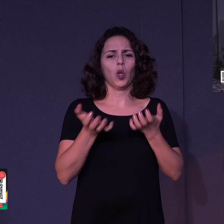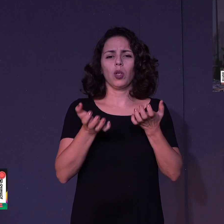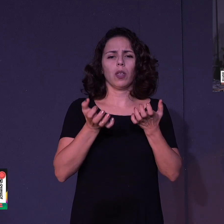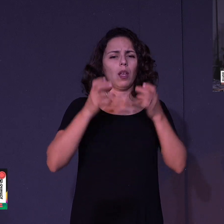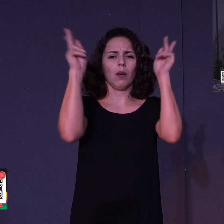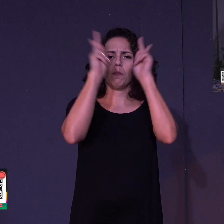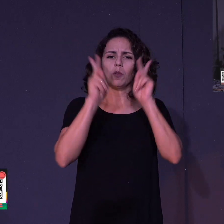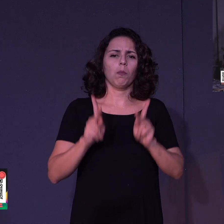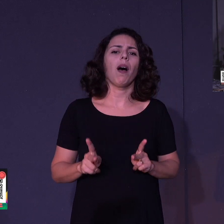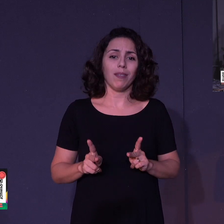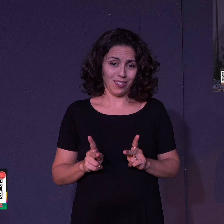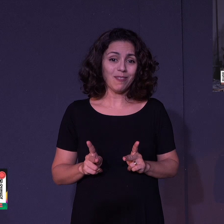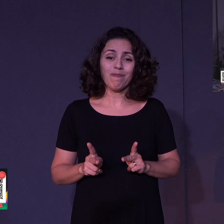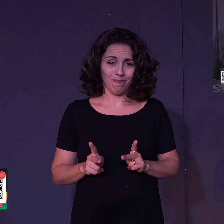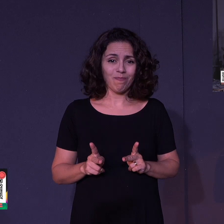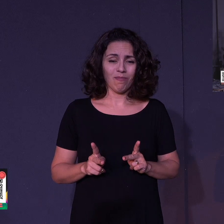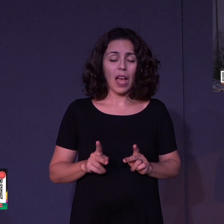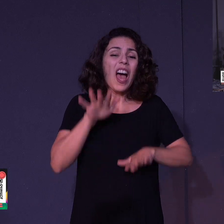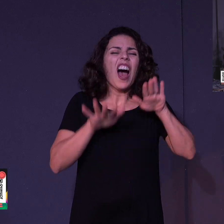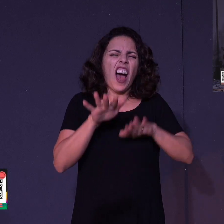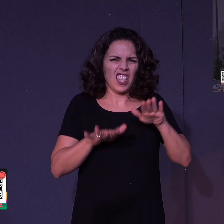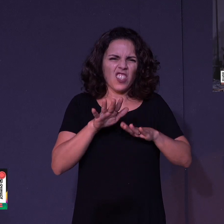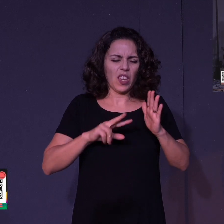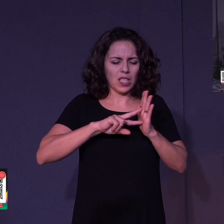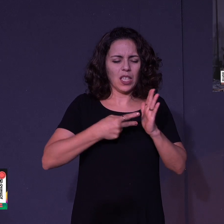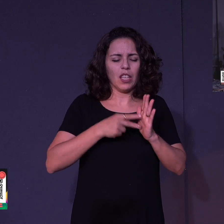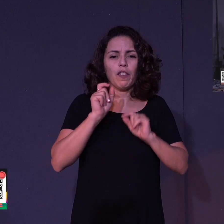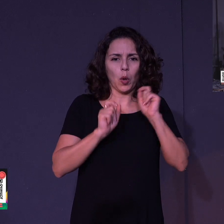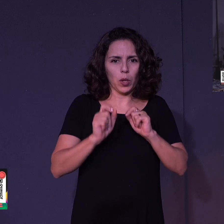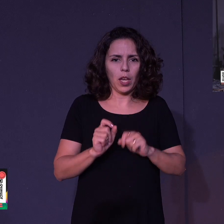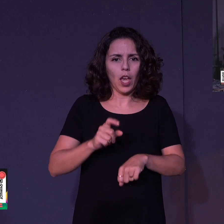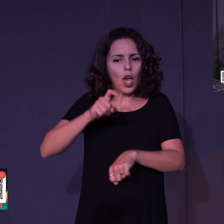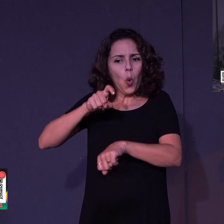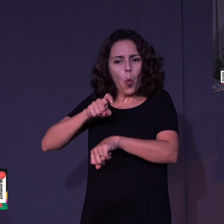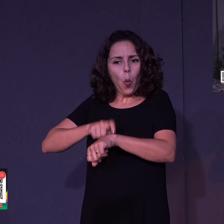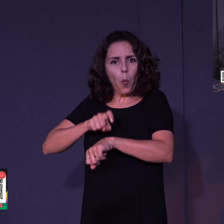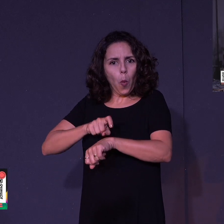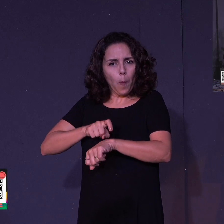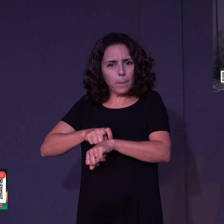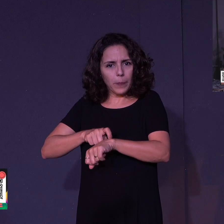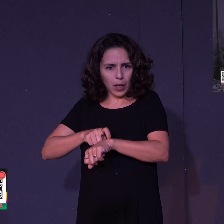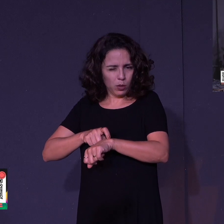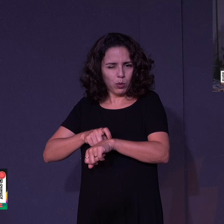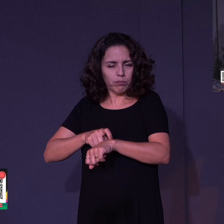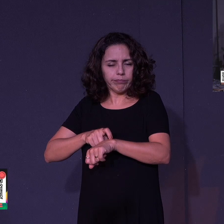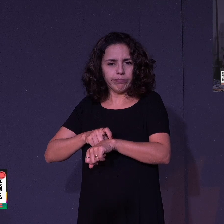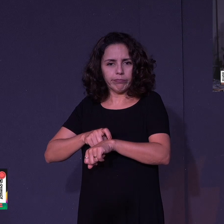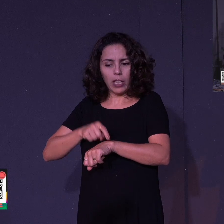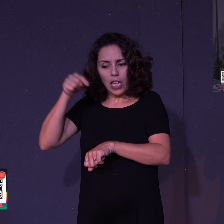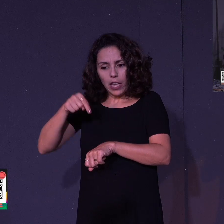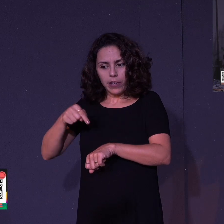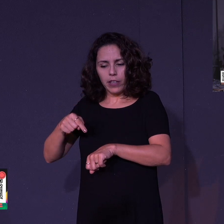de um momento em que eu e você, a gente passando por uma dificuldade, a gente procura algo, sei lá, uma viagem, uma situação, um momento